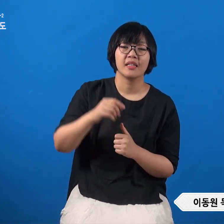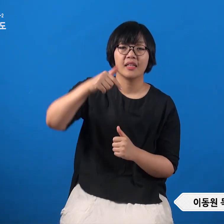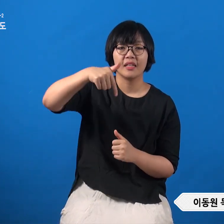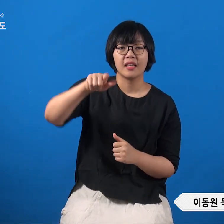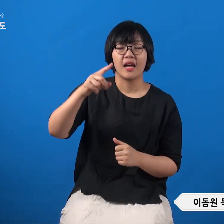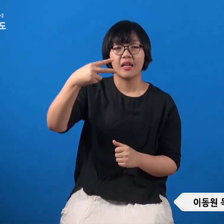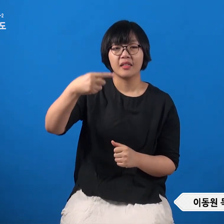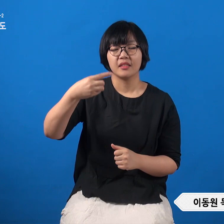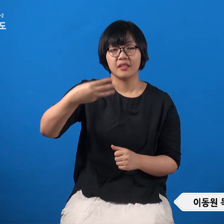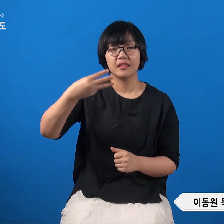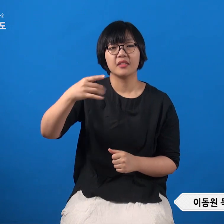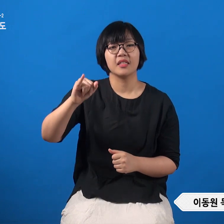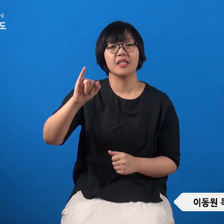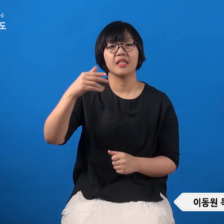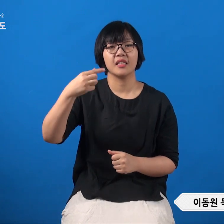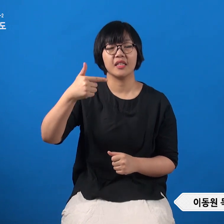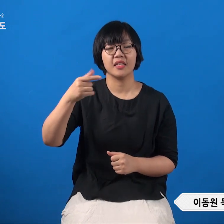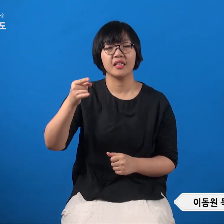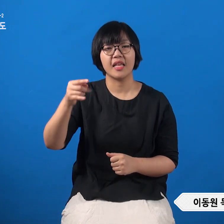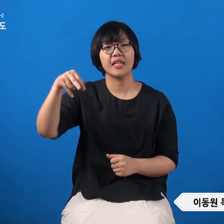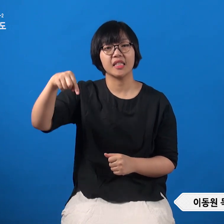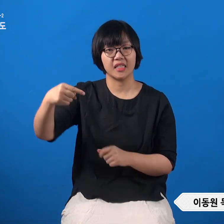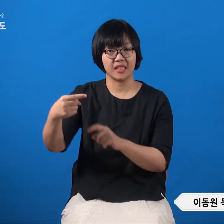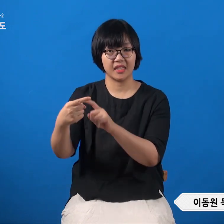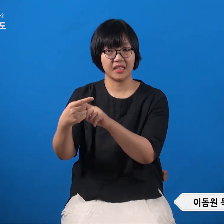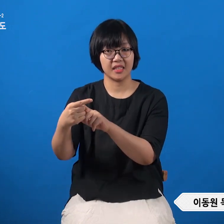godliness라는 단어로 번역했습니다. 경건이라는 단어를